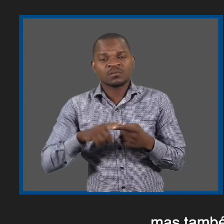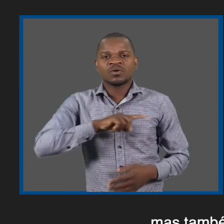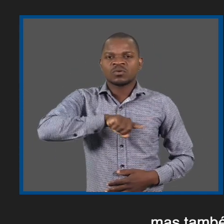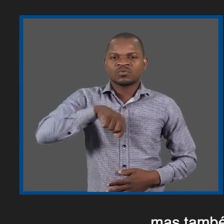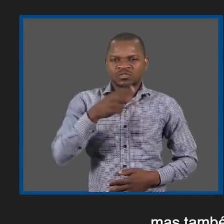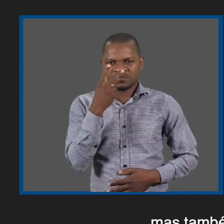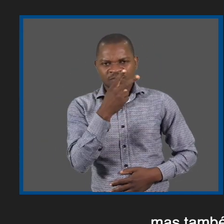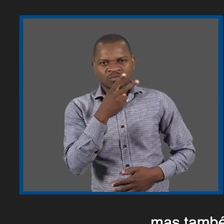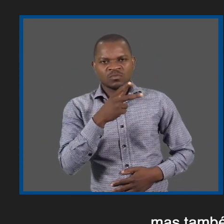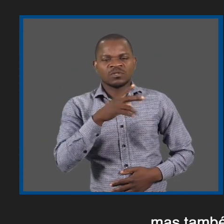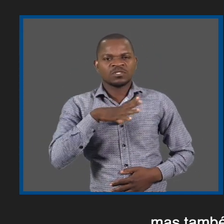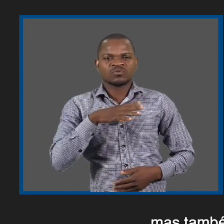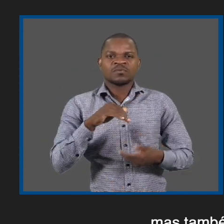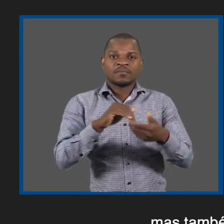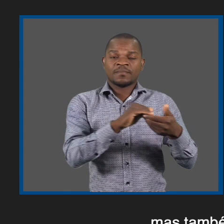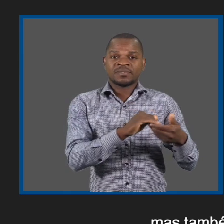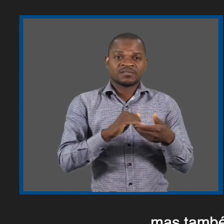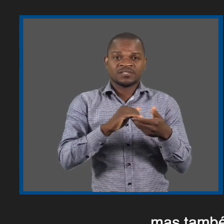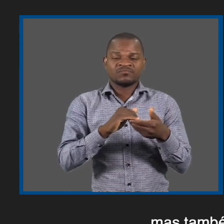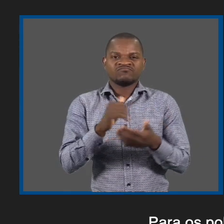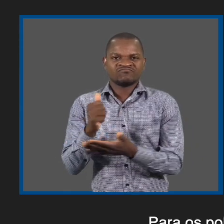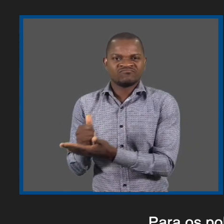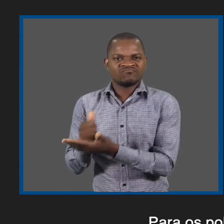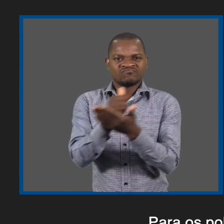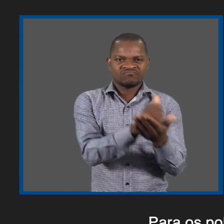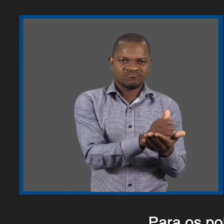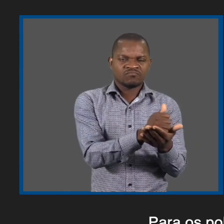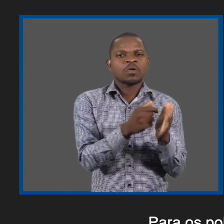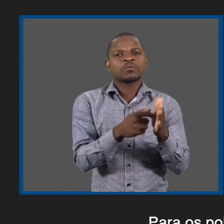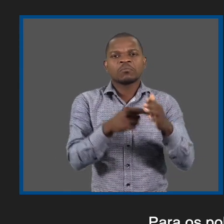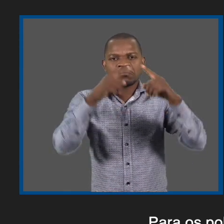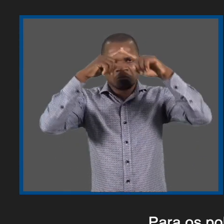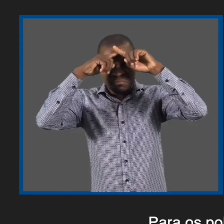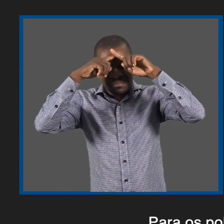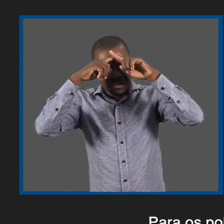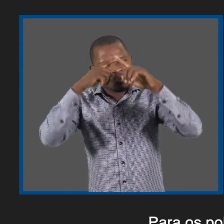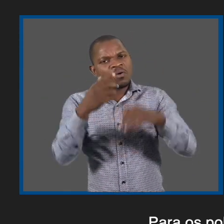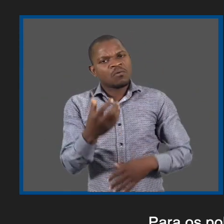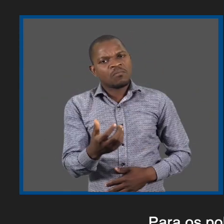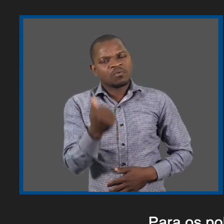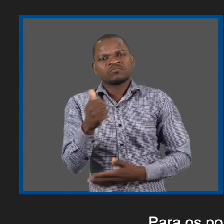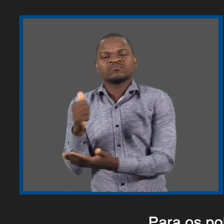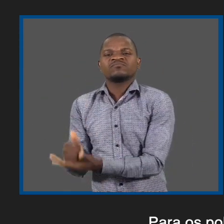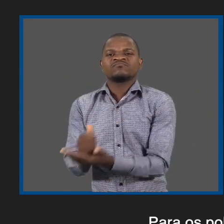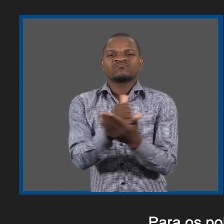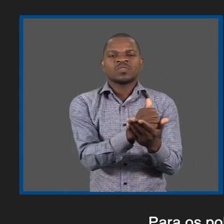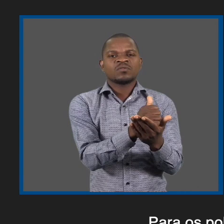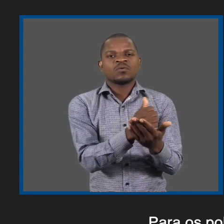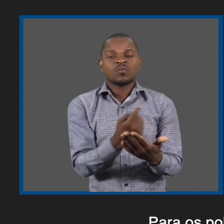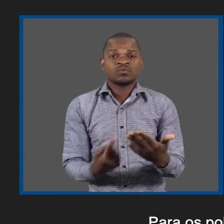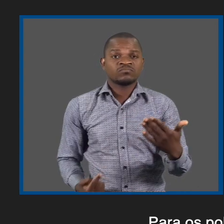os nossos parceiros de serviços sociais, para os agentes de polícia, para que eles intervenham